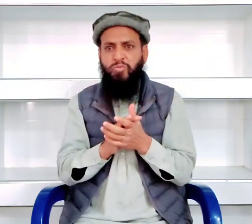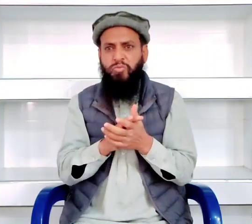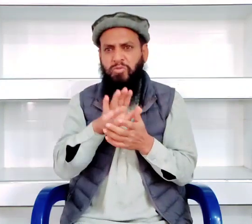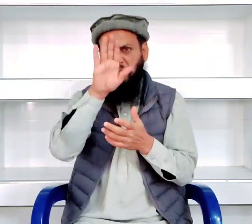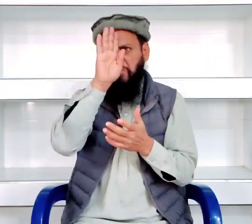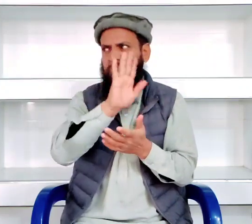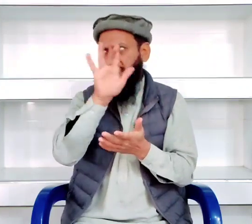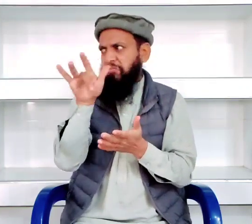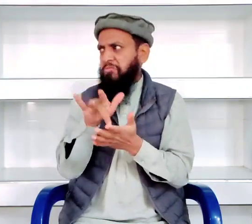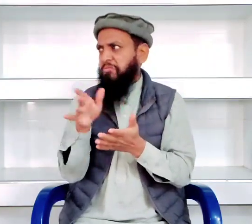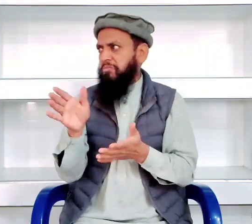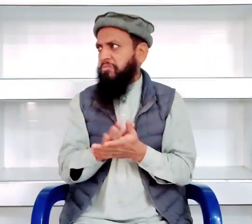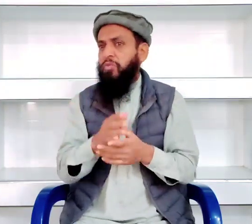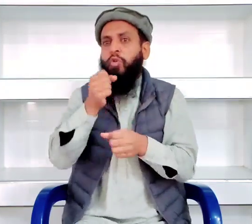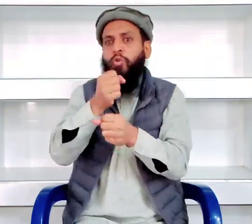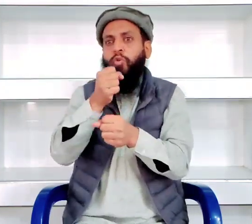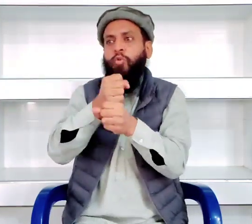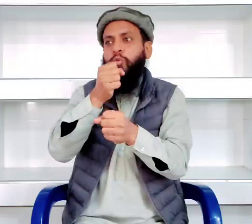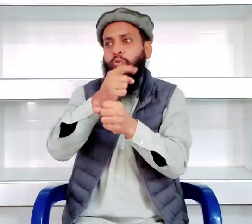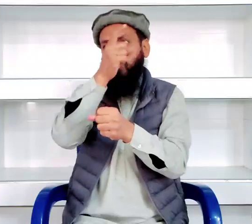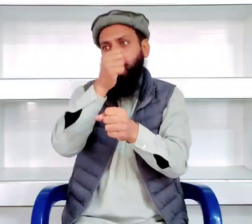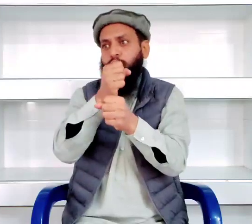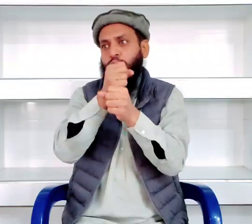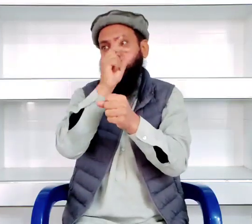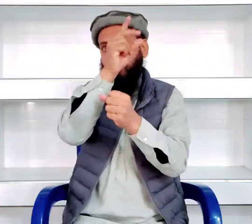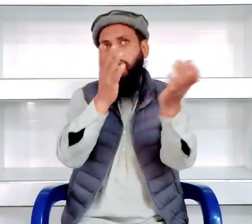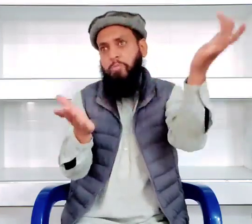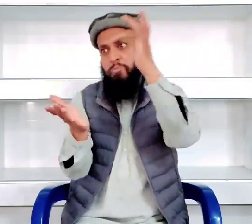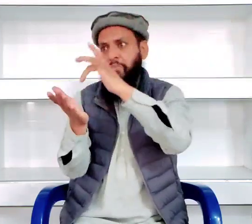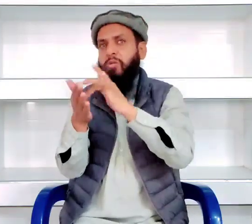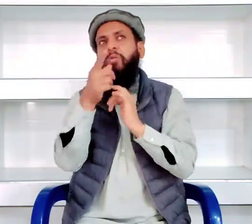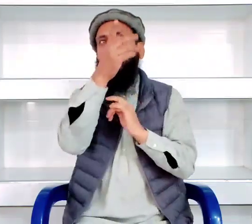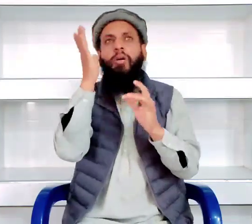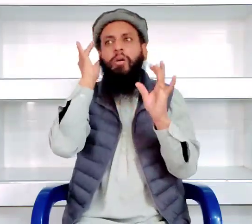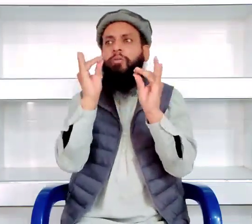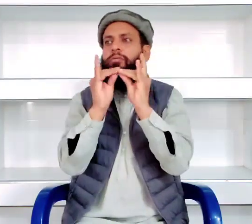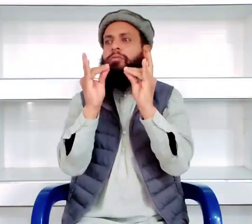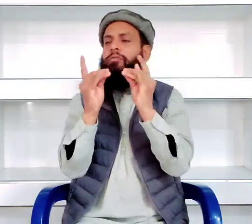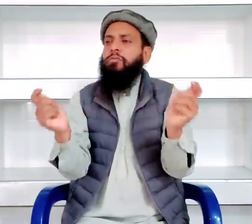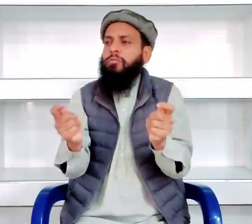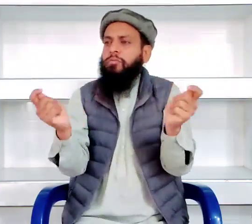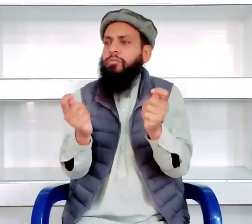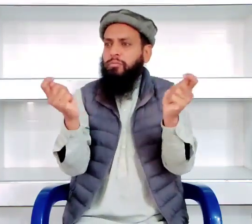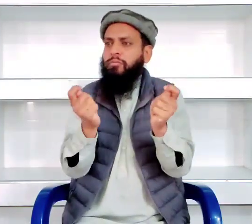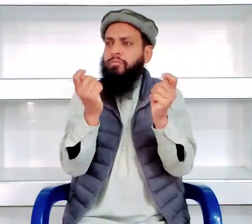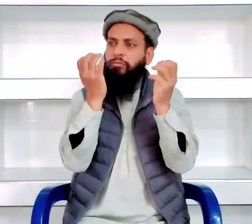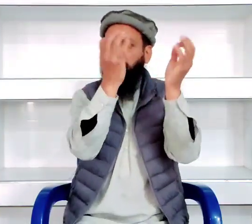ਹੁੰਦਾ ਇਹ ਤੋਂ ਗੁਜਰਾਂ ਦੇ ਪਿੰਡ ਤੋਂ ਤਸੀਲ ਤੇ ਆਏ ਜਿਹਨਾਂ ਨੂੰ ਉੱਥੇ ਮਸਜਿਦ ਦੀ ਦੀਨ ਸ਼ੁਰੂ ਕੀਤੀ ਪਹਿਲੇ ਵੀ ਮੈਂ ਕਾਫੀ ਮਸ਼ੀਨਾਂ ਬਣਾਈਆਂ ਨੇ ਮਾਸ਼ਾ